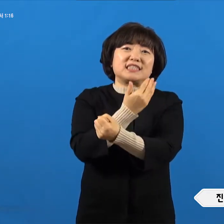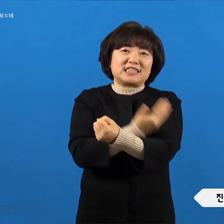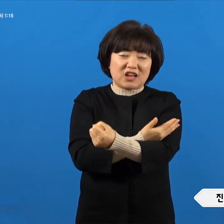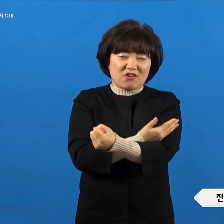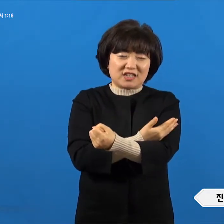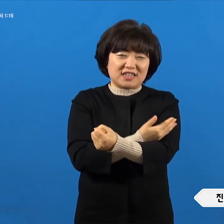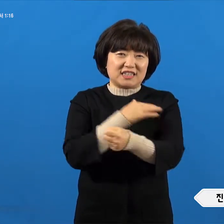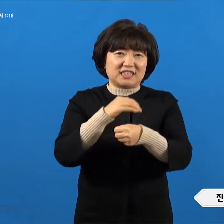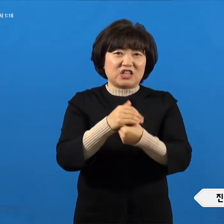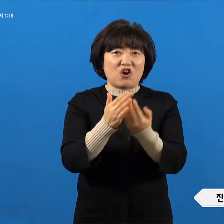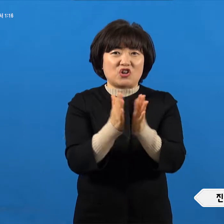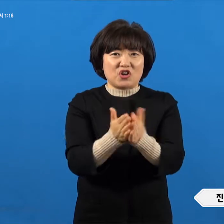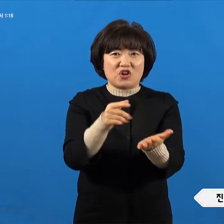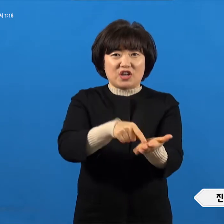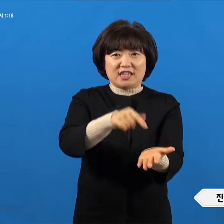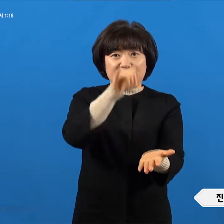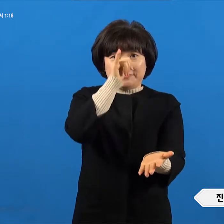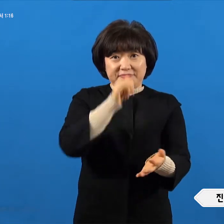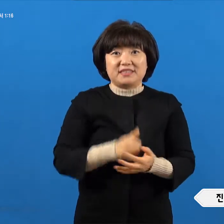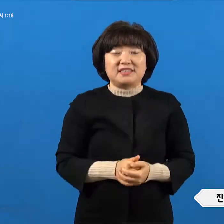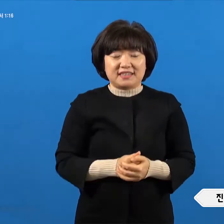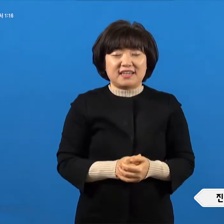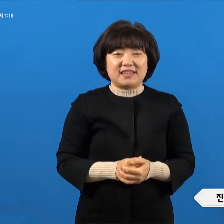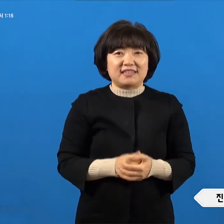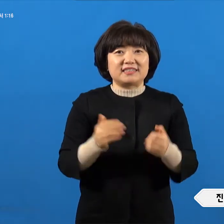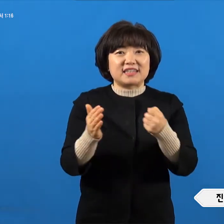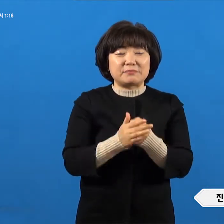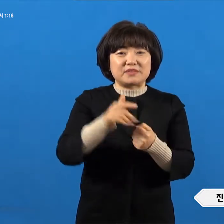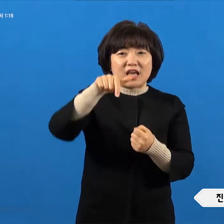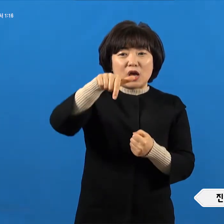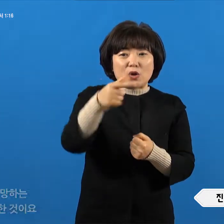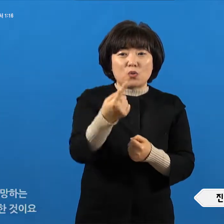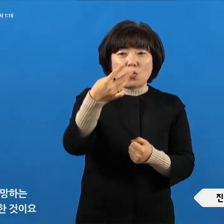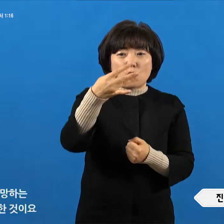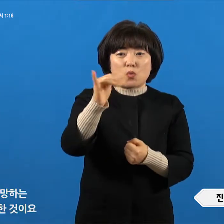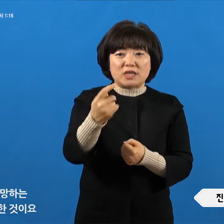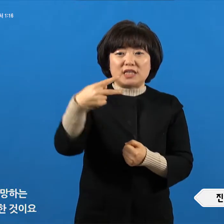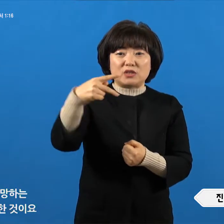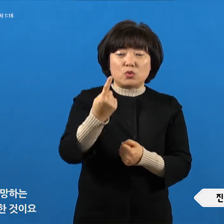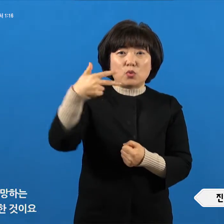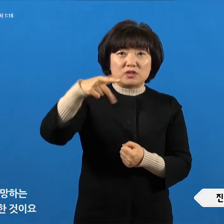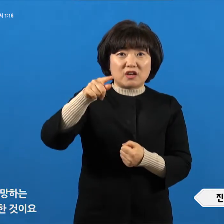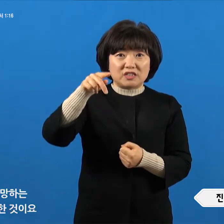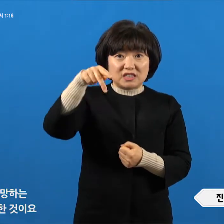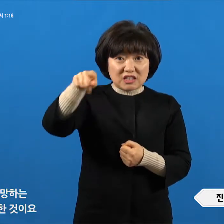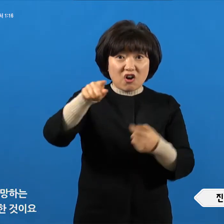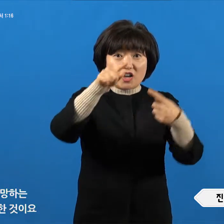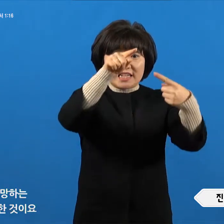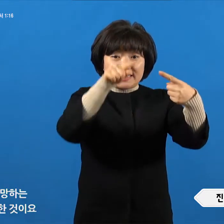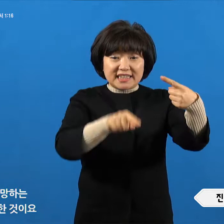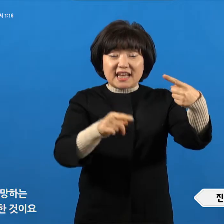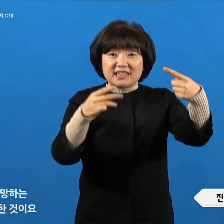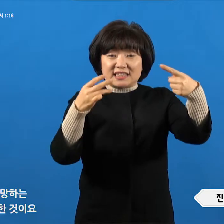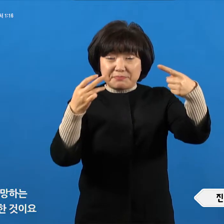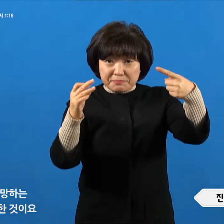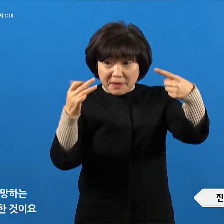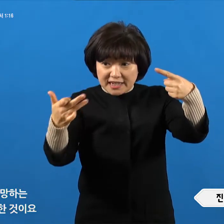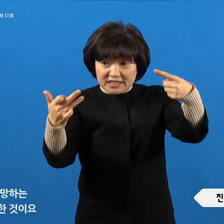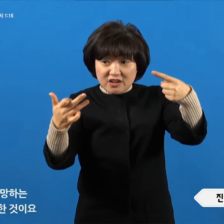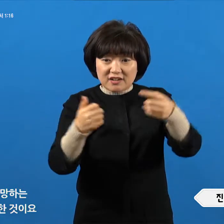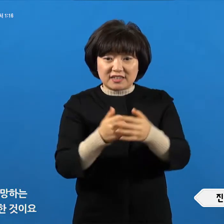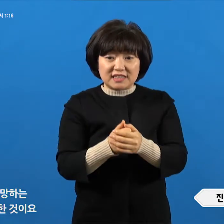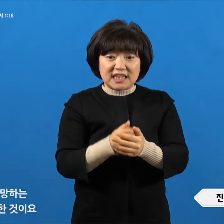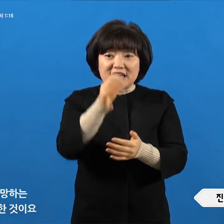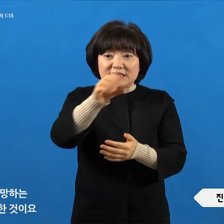성경은 말씀하고 있습니다. 그래서 고린도전서 1장 18절은 우리에게 말씀합니다. 십자가의 도가